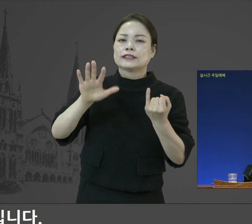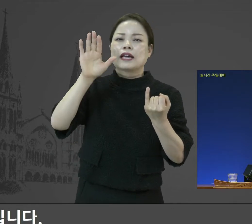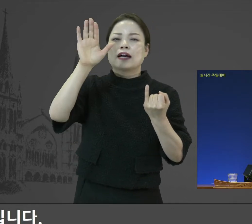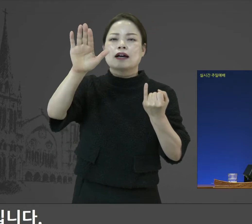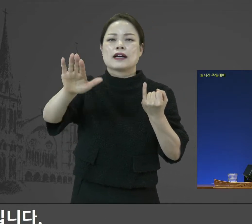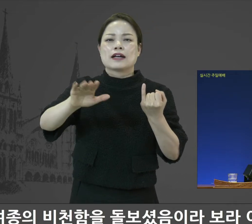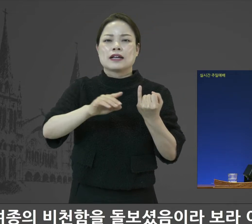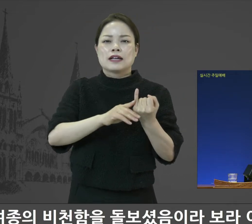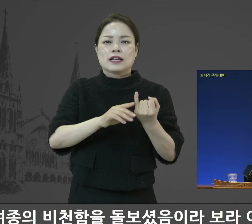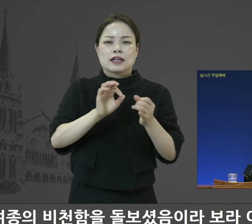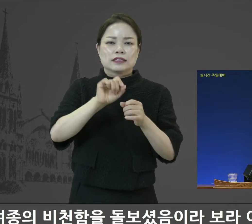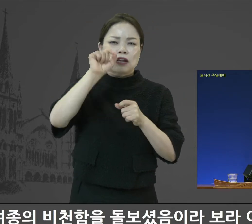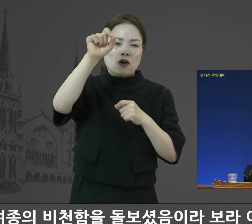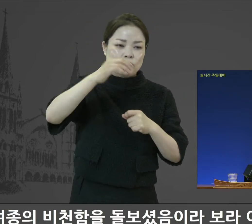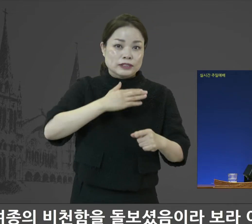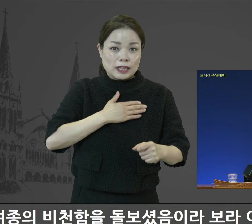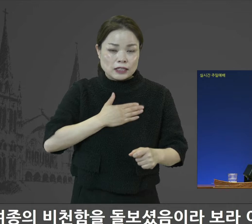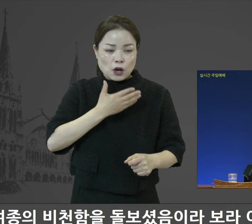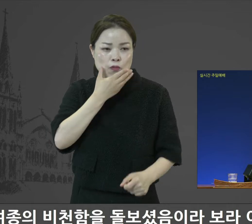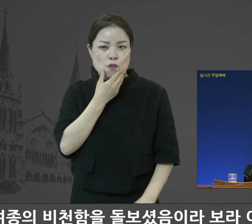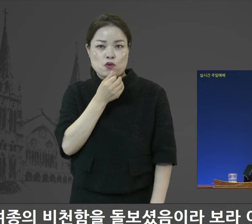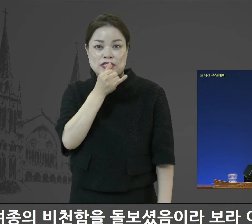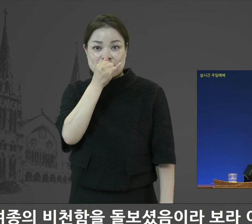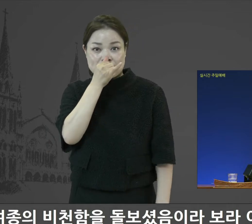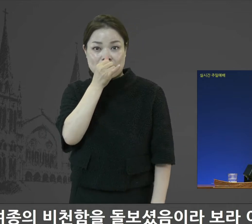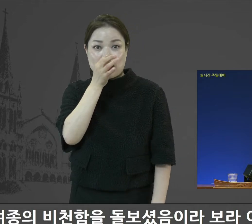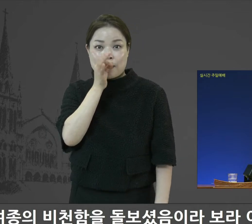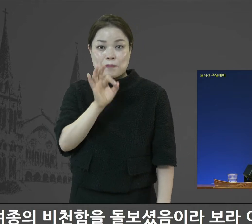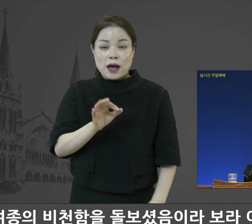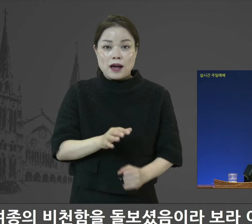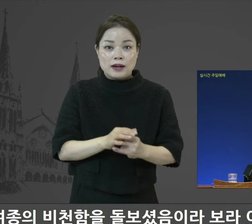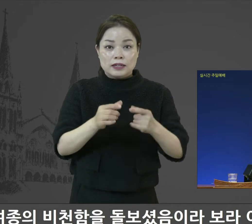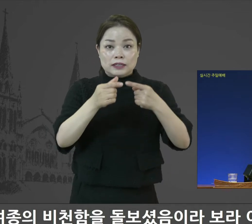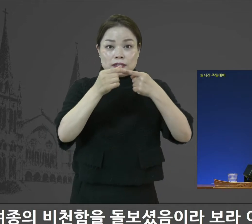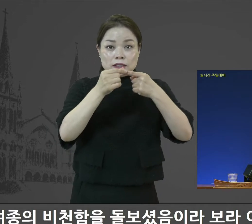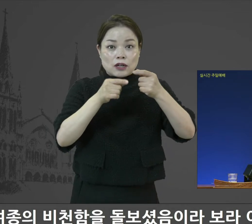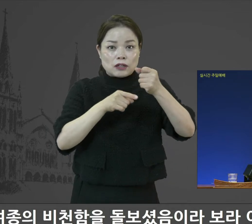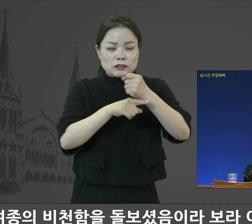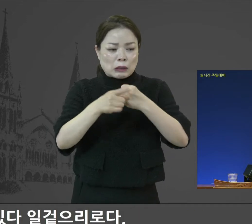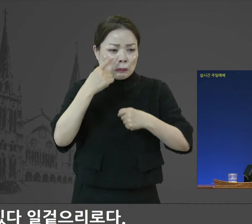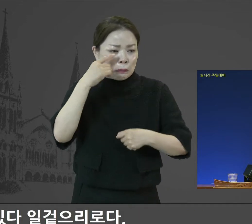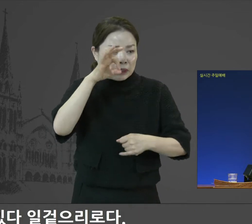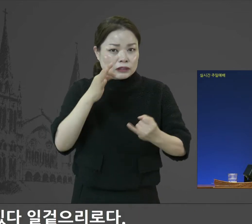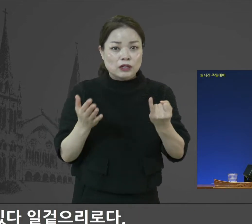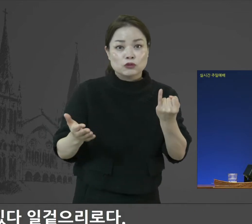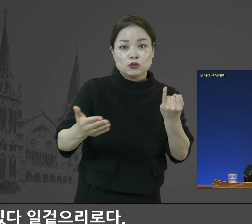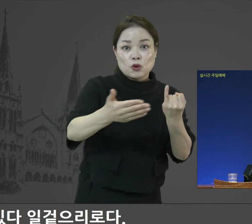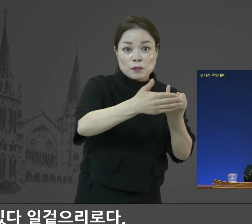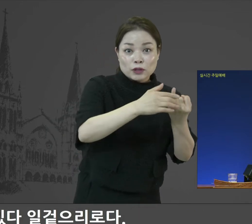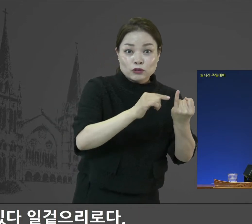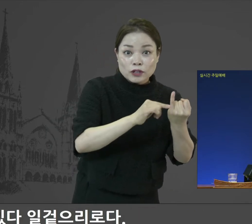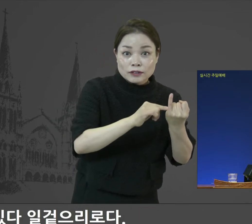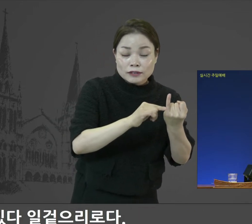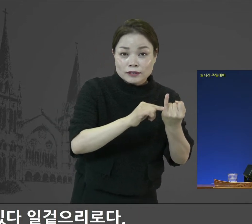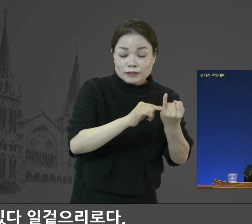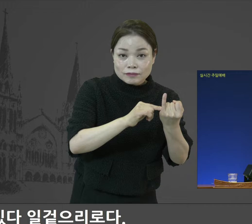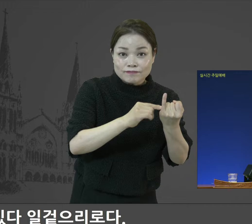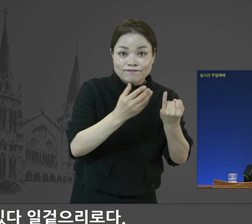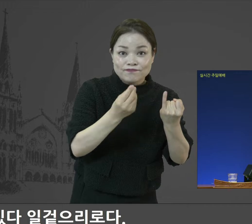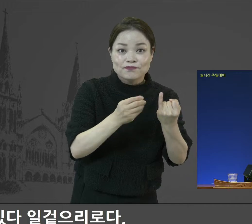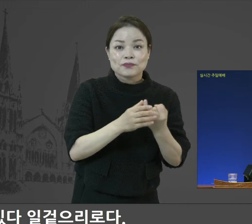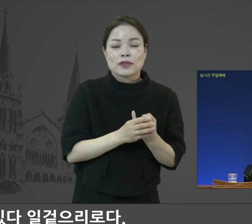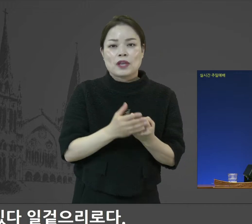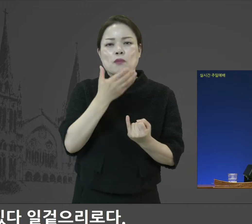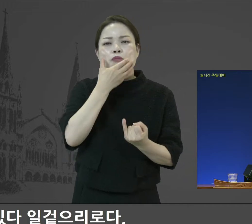이제후로는 만세에 나를 복이 있다 일컬으리라. 첫 번째 이유, 비천함을 돌보신 것이다 정리했습니다.